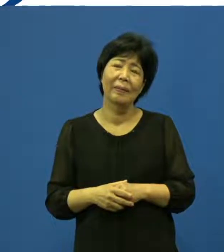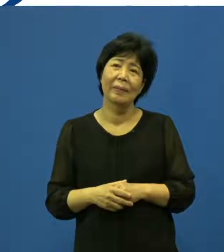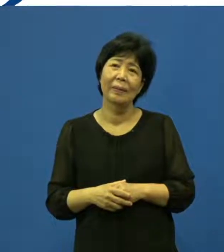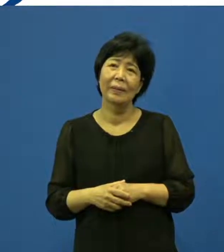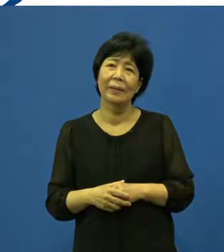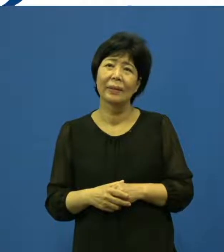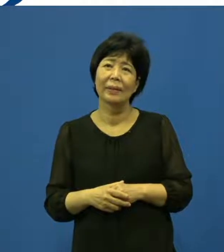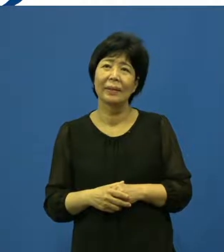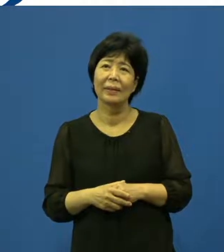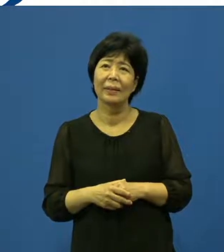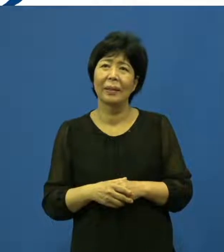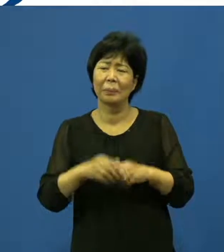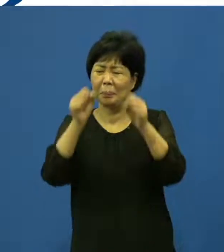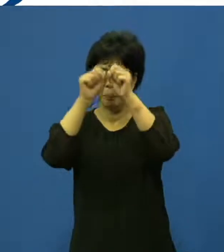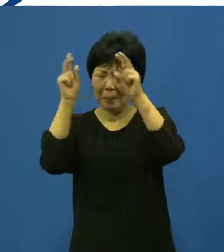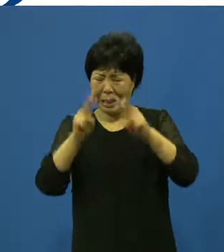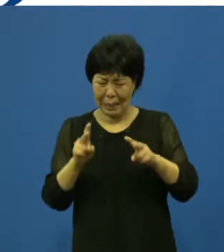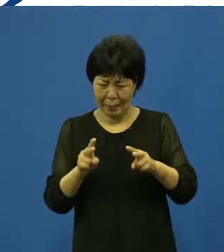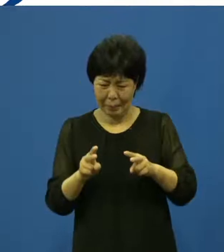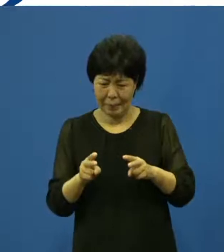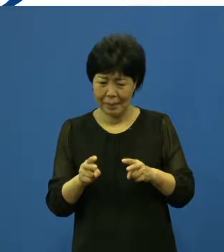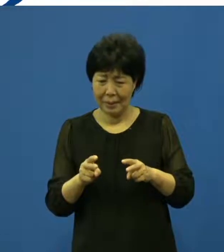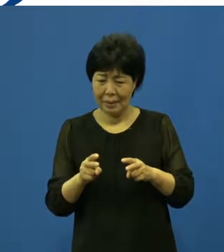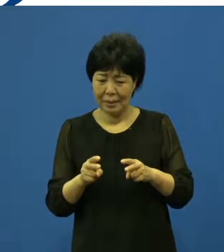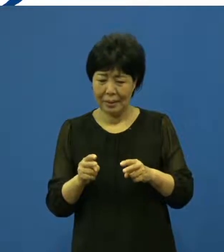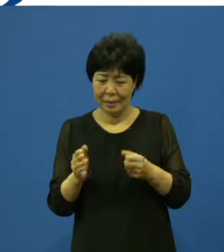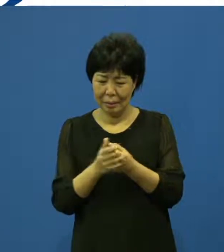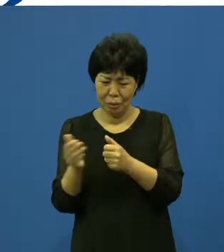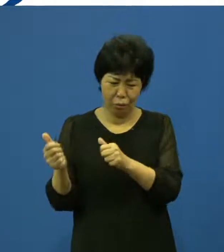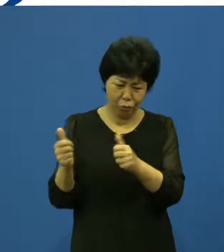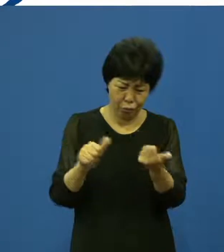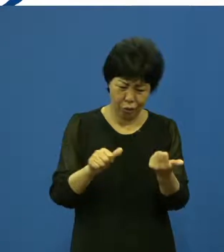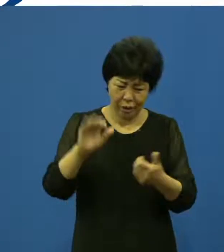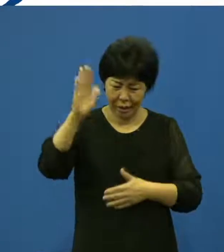다 벼락을 맞아도 100번 이상 맞았습니다.